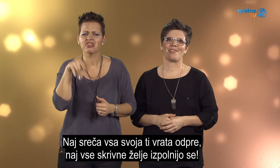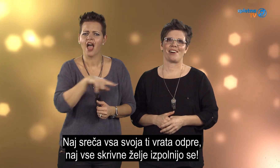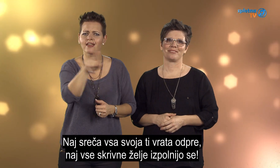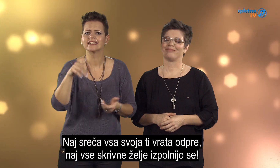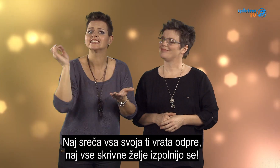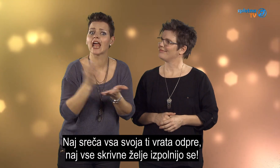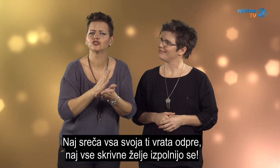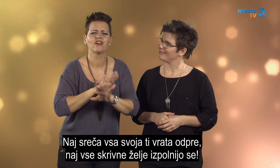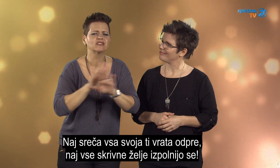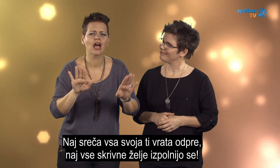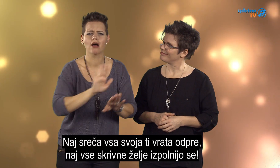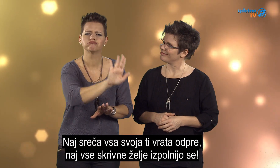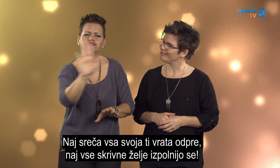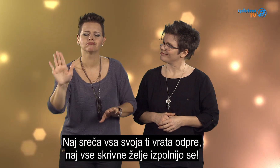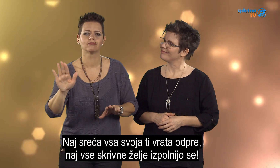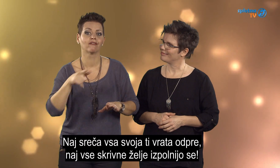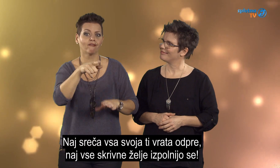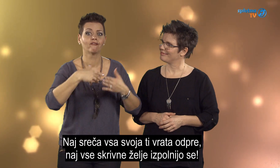Naj sreča vsa svoja ti vrata odpre,